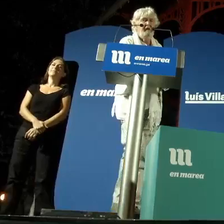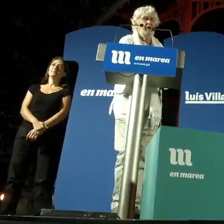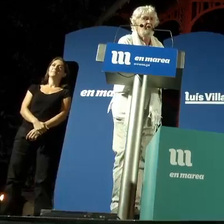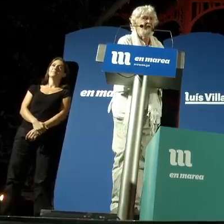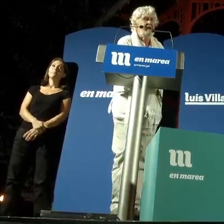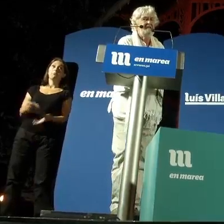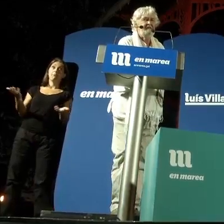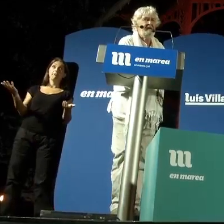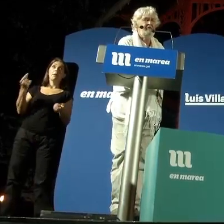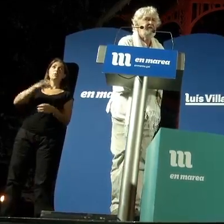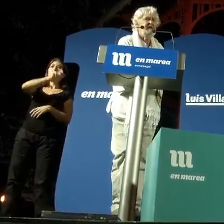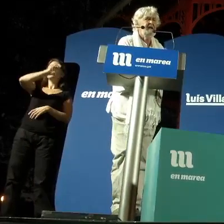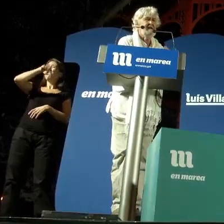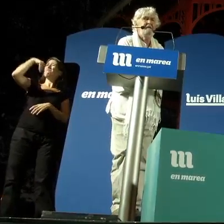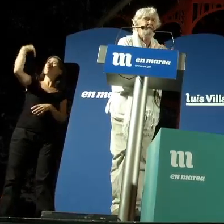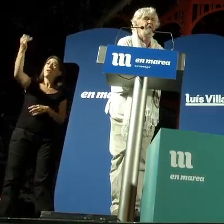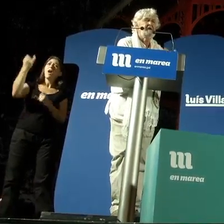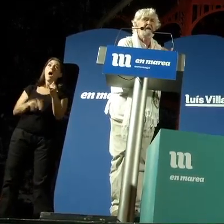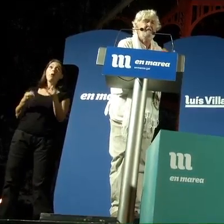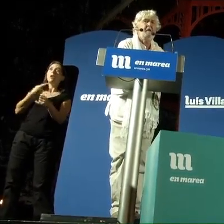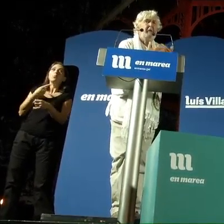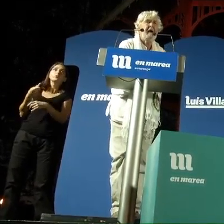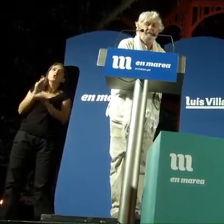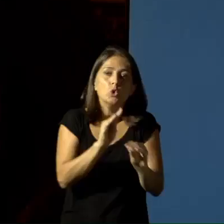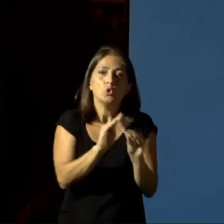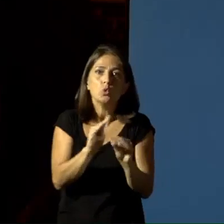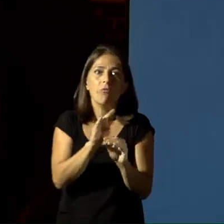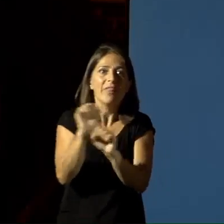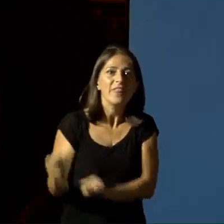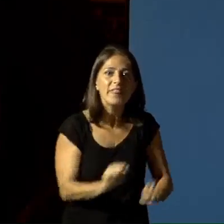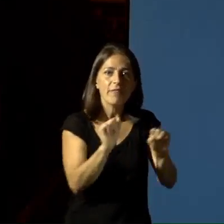E foron os cidadáns e as cidadáns os que teñen que estar a defender o que teñen que defender o poder.